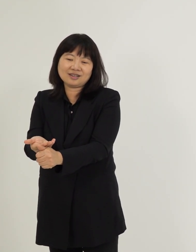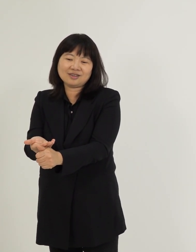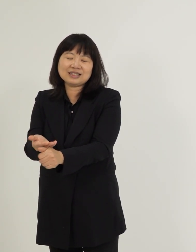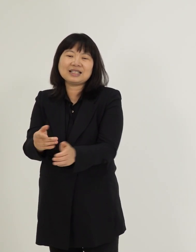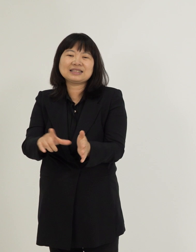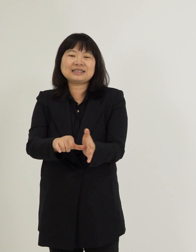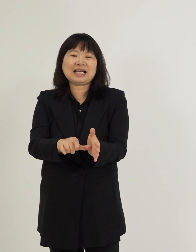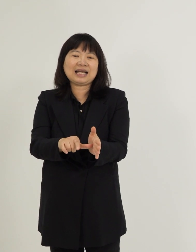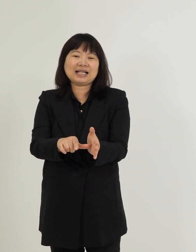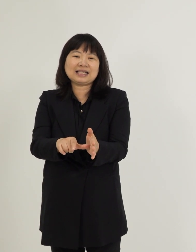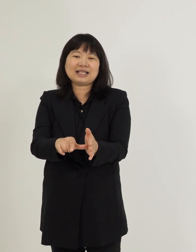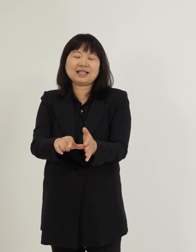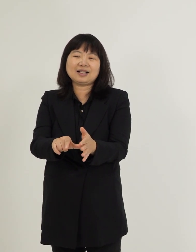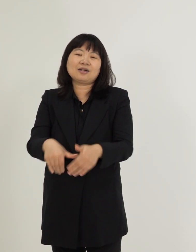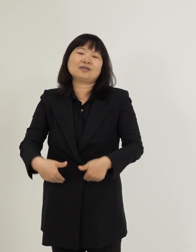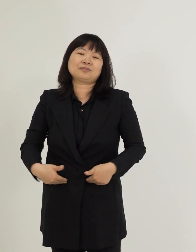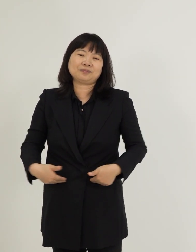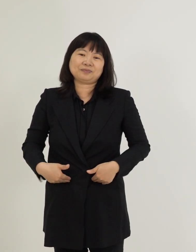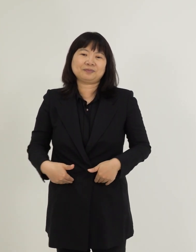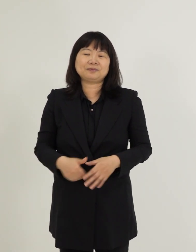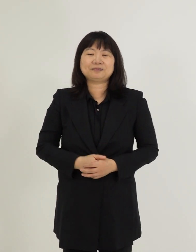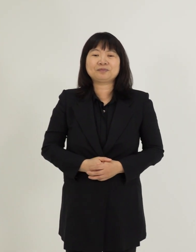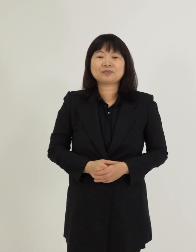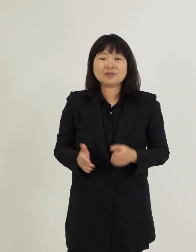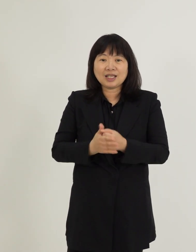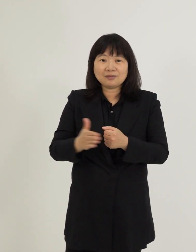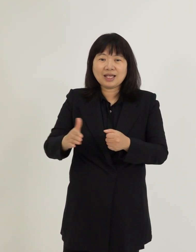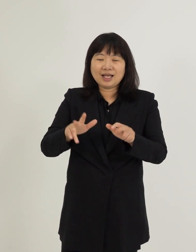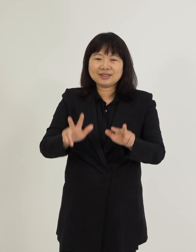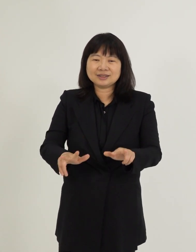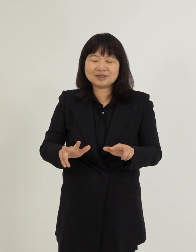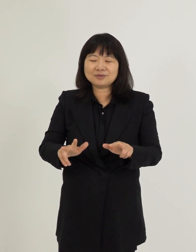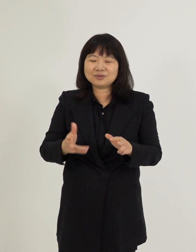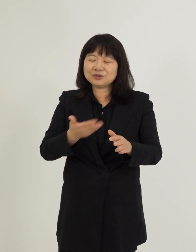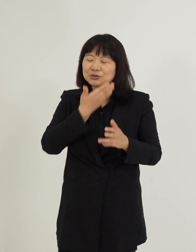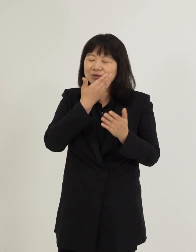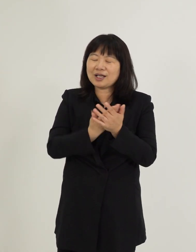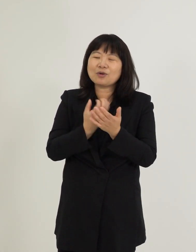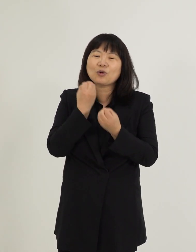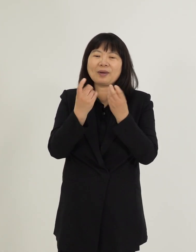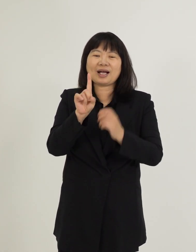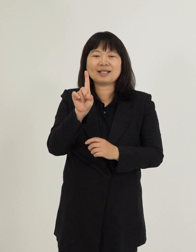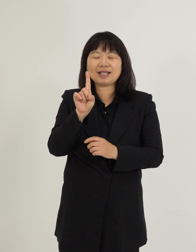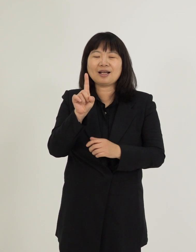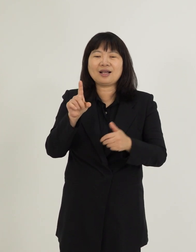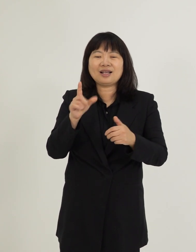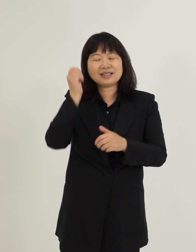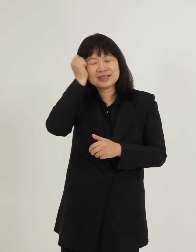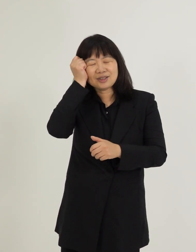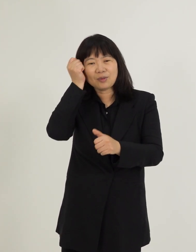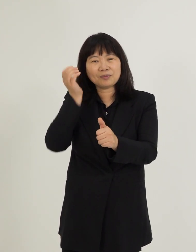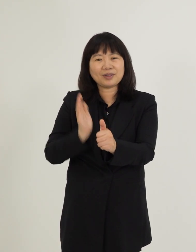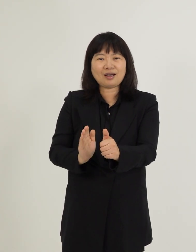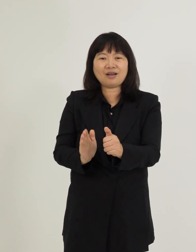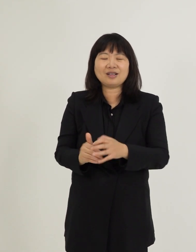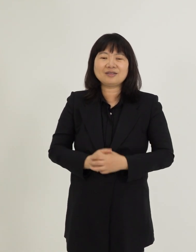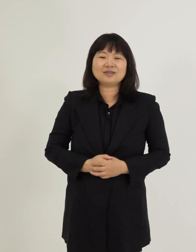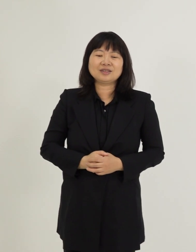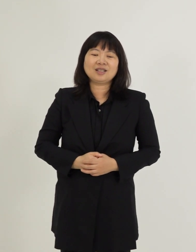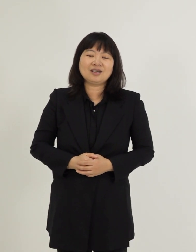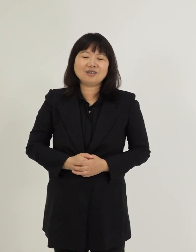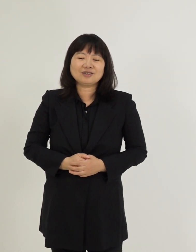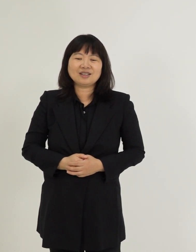그러니까 오늘 여기서 우리가 건져 올릴 귀한 고백 하나가 뭐냐 하면 누구도 주목하지 않는